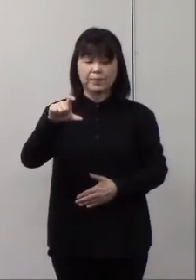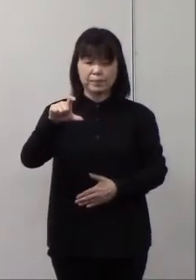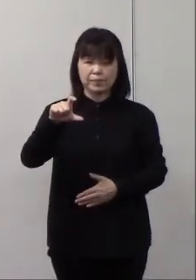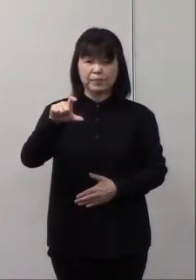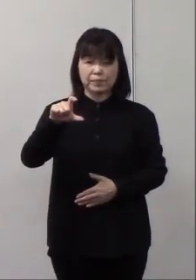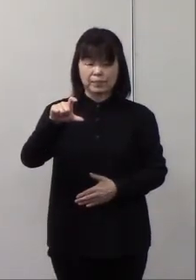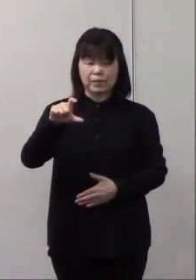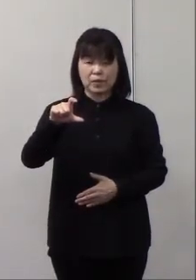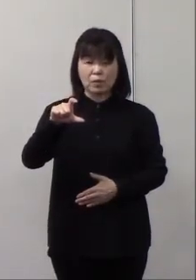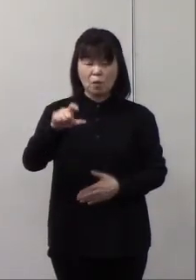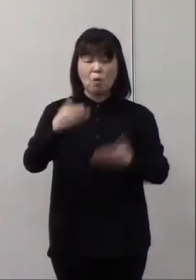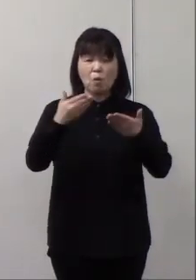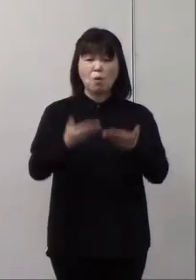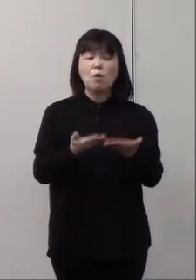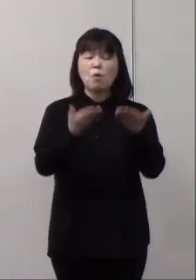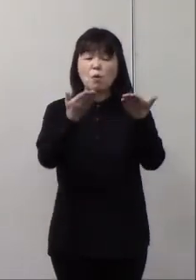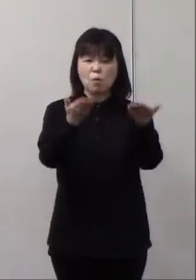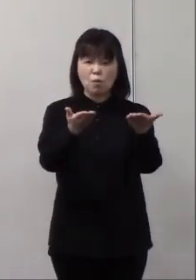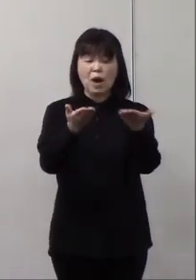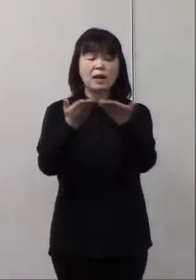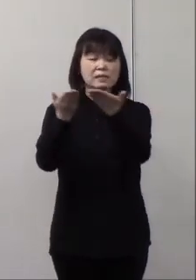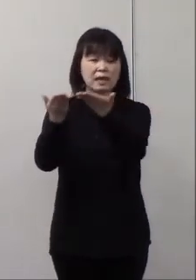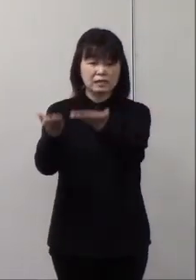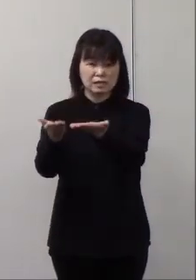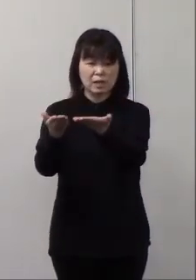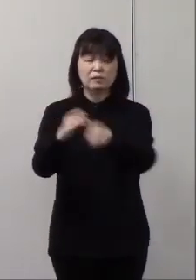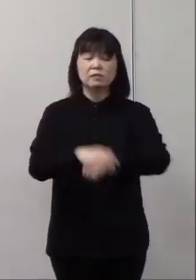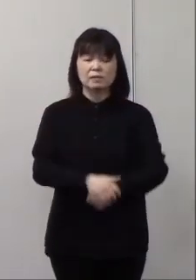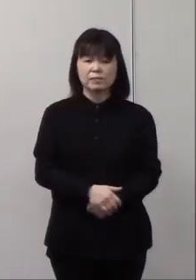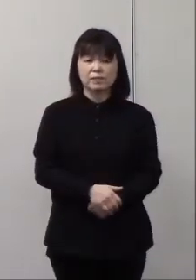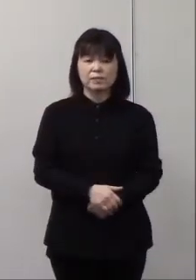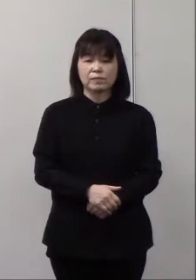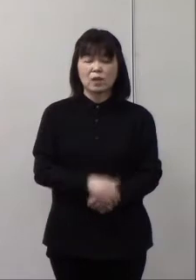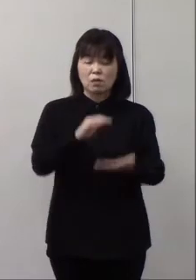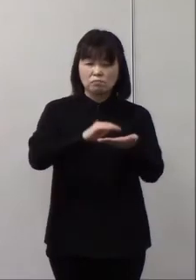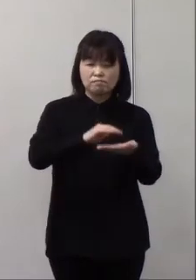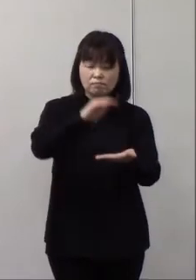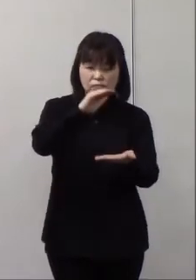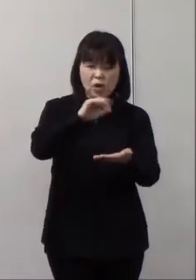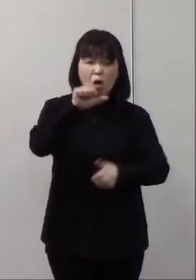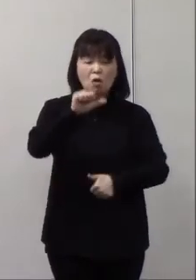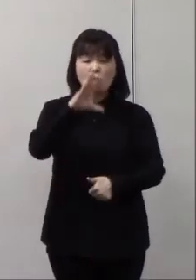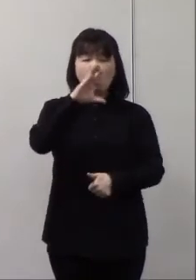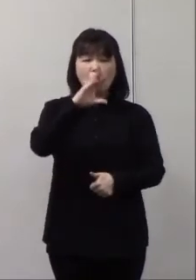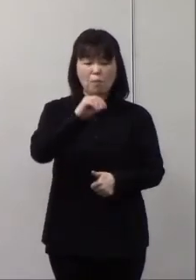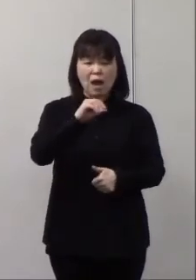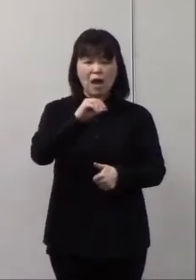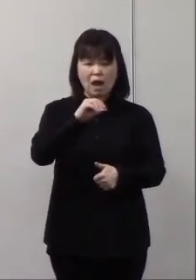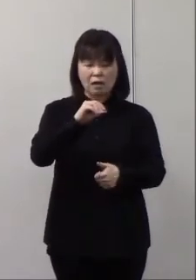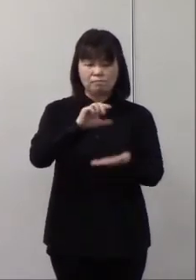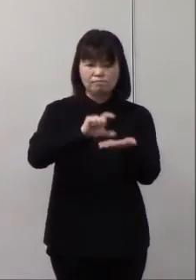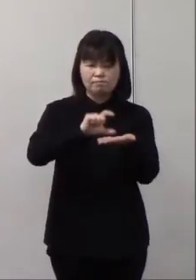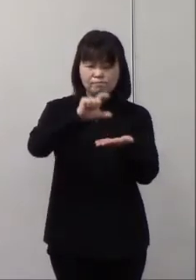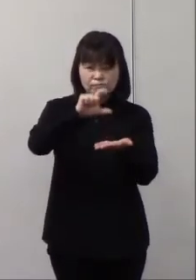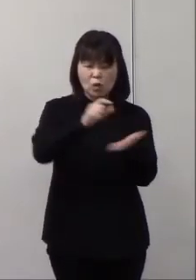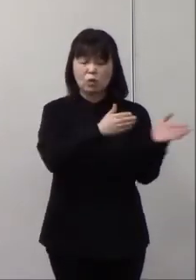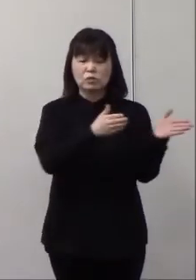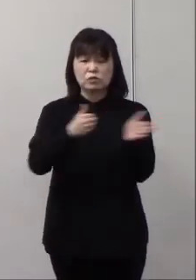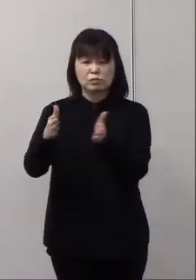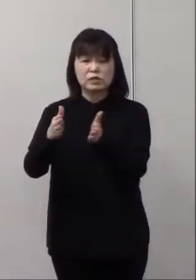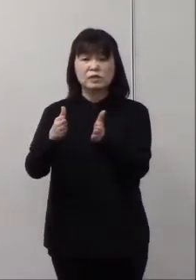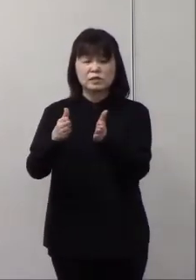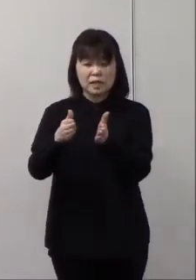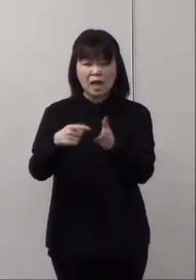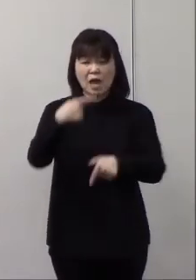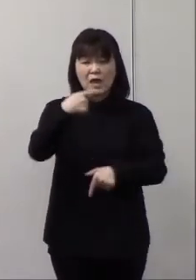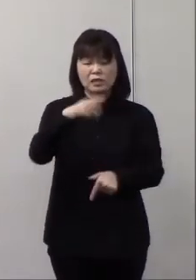1000券の2枚綴りを5万組を出そうというものでございまして、1億1200